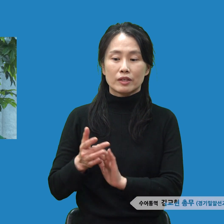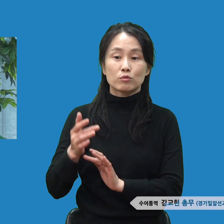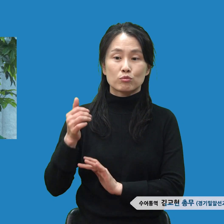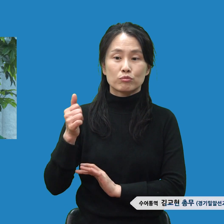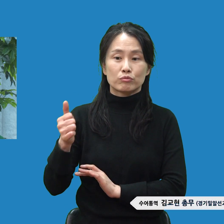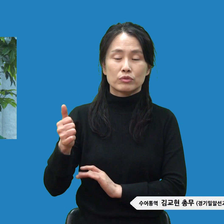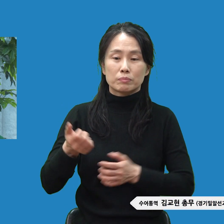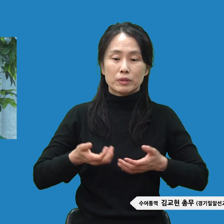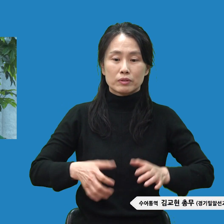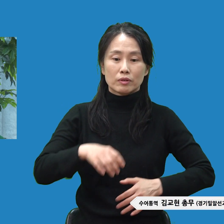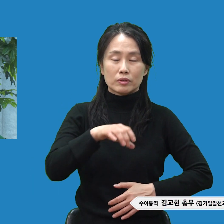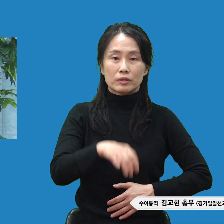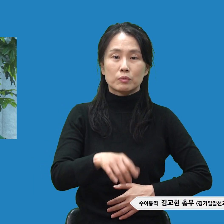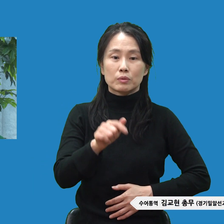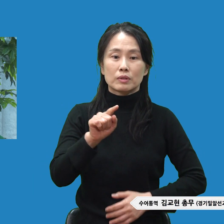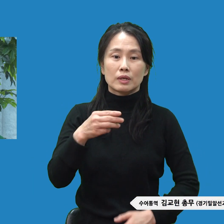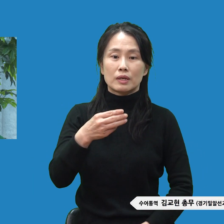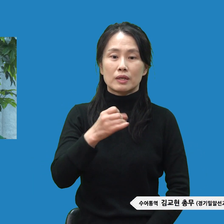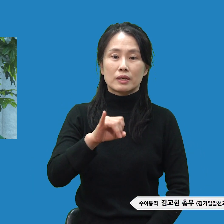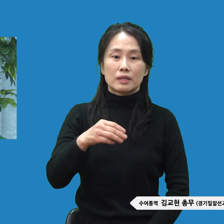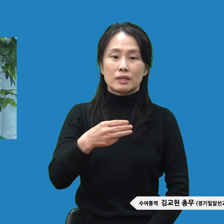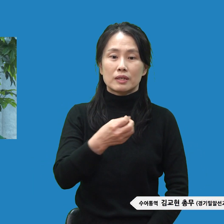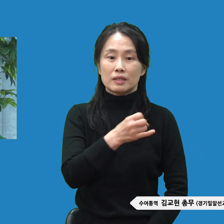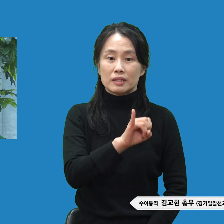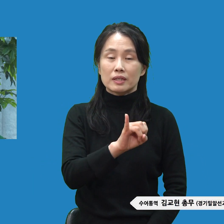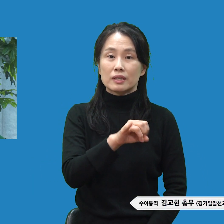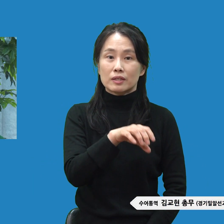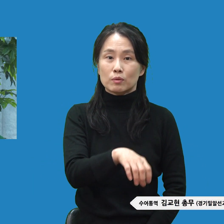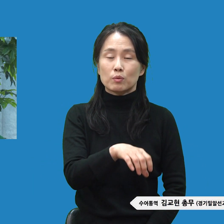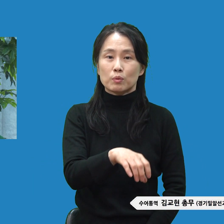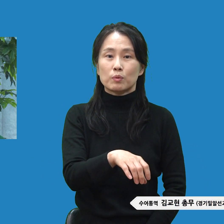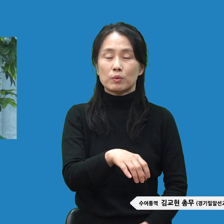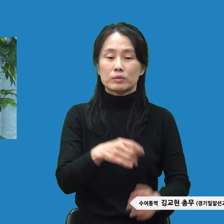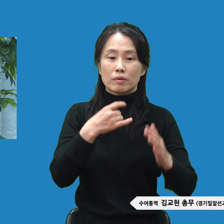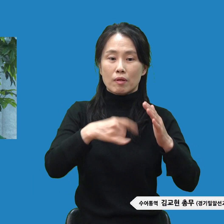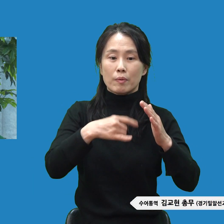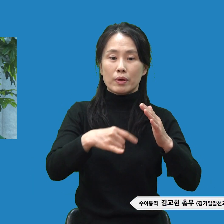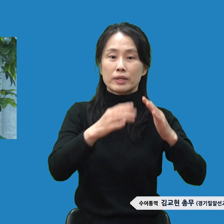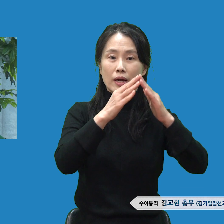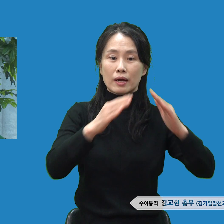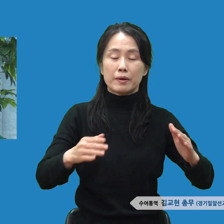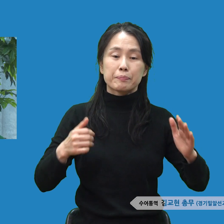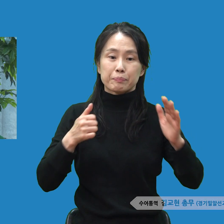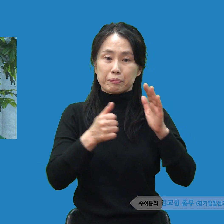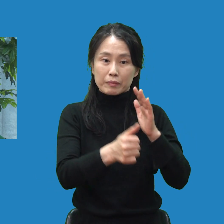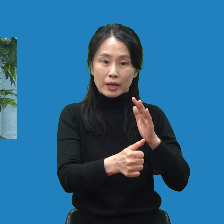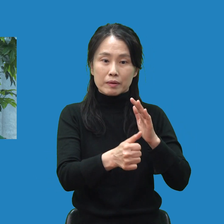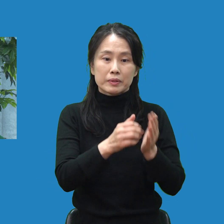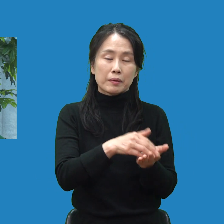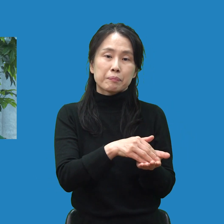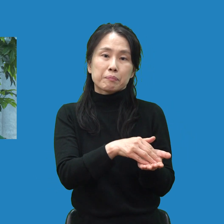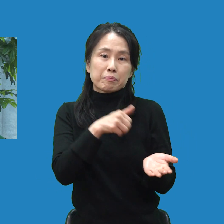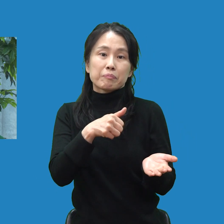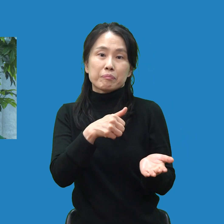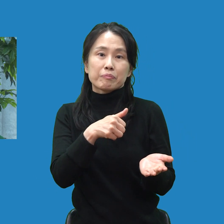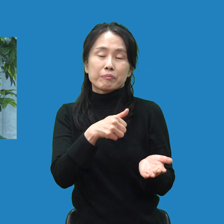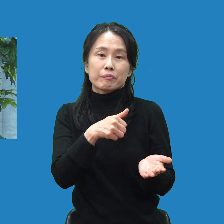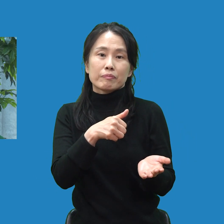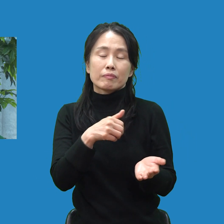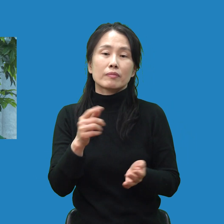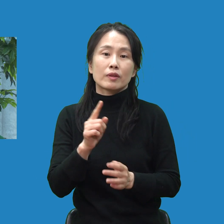예수님께서 고향 갈릴리 나사렛 회당을 방문하셨다가 배척을 당하신